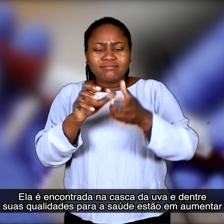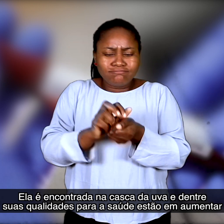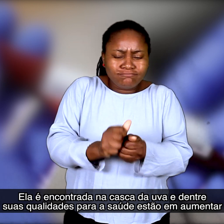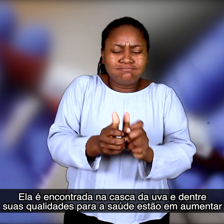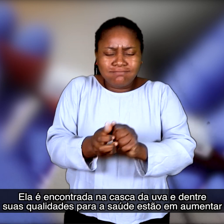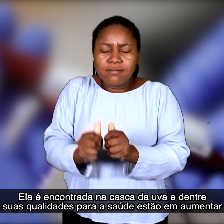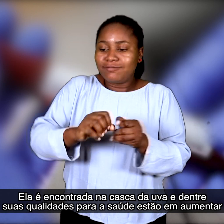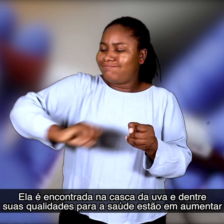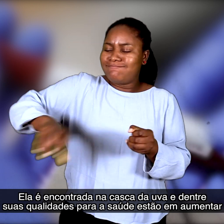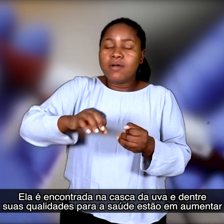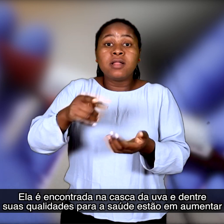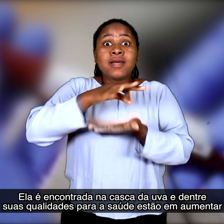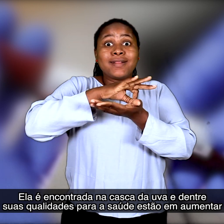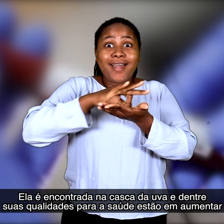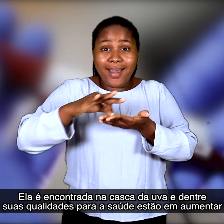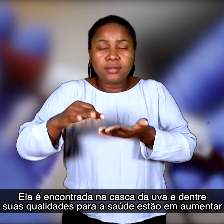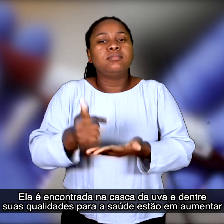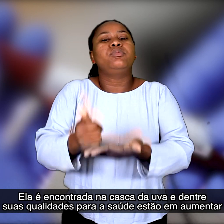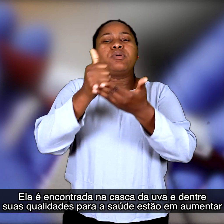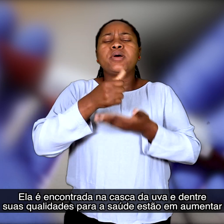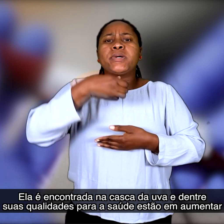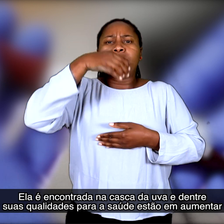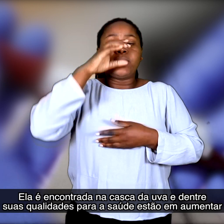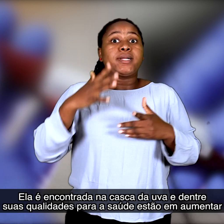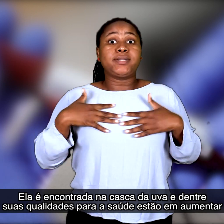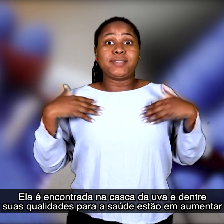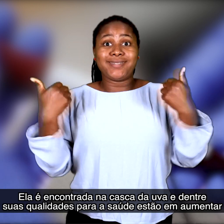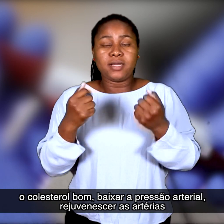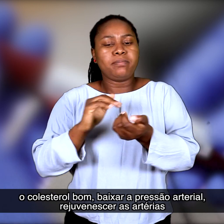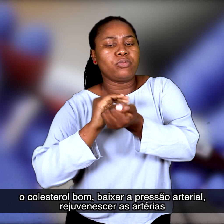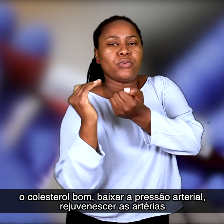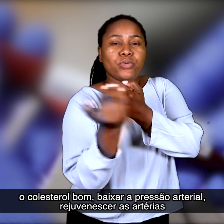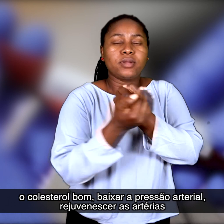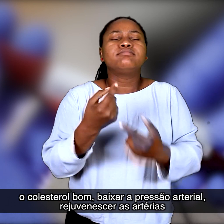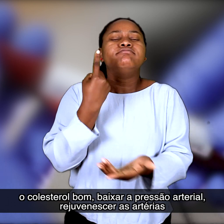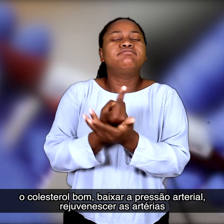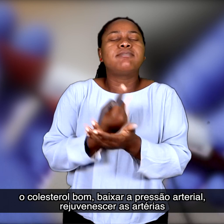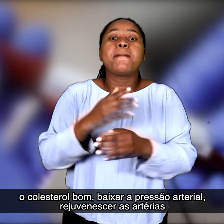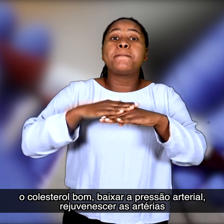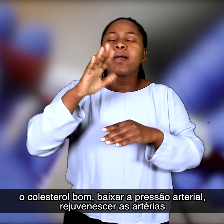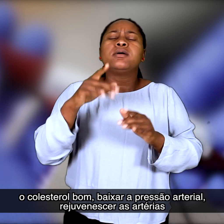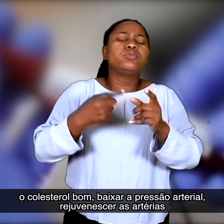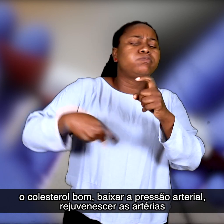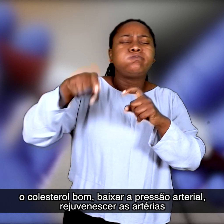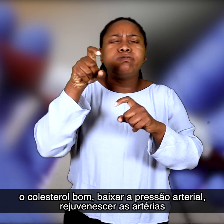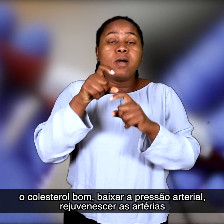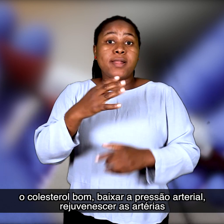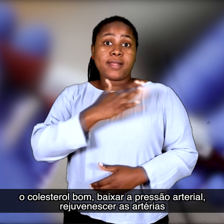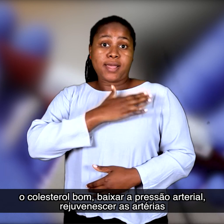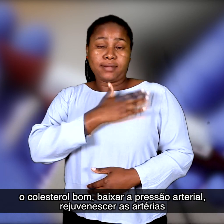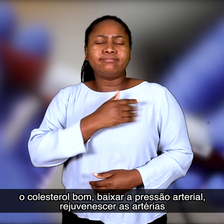encontrada na casca da uva e dentre suas qualidades para a saúde estão em aumentar o colesterol bom, baixar a pressão arterial,